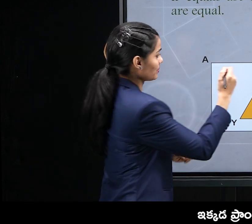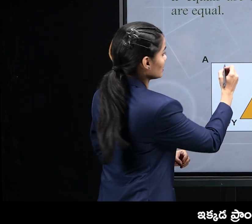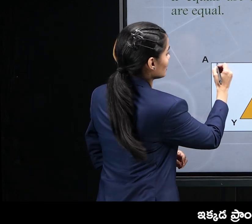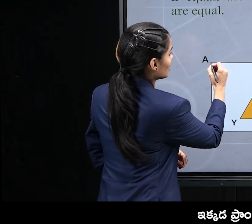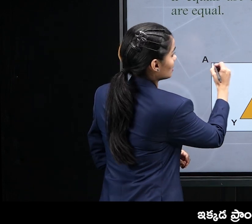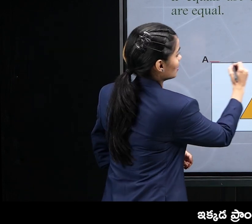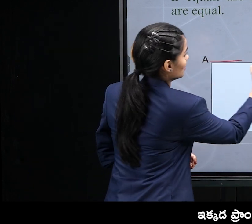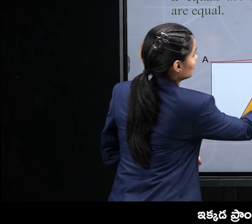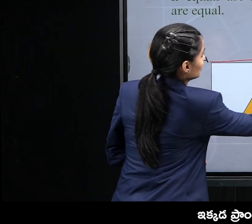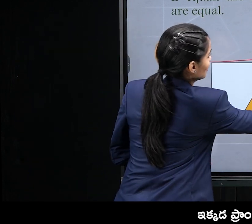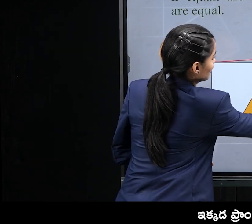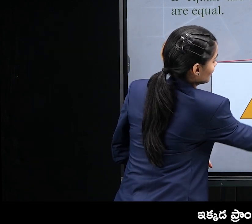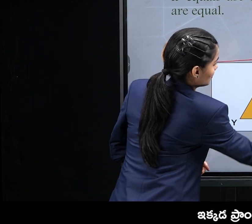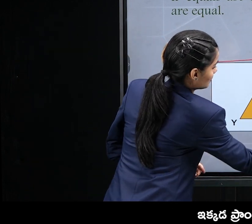ప్రాంతాలు సమానంగా ఉంటాయే